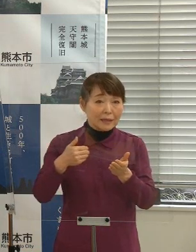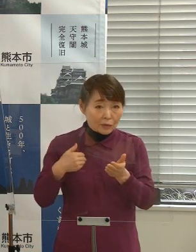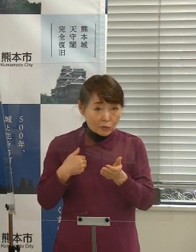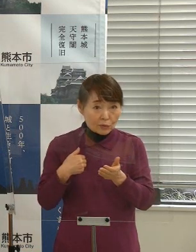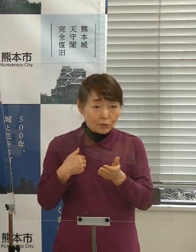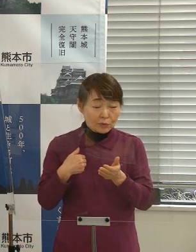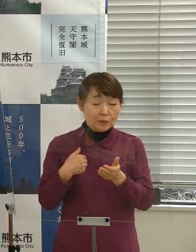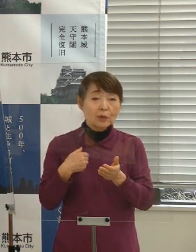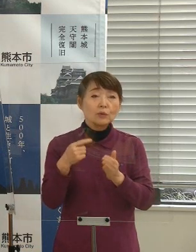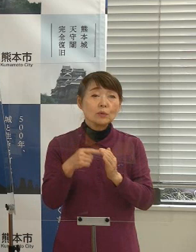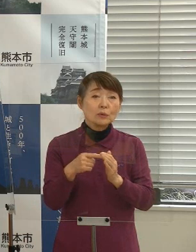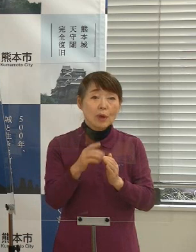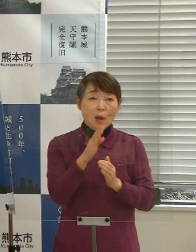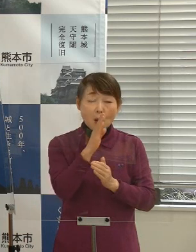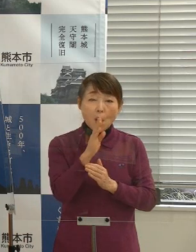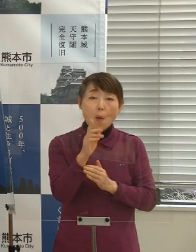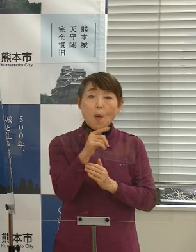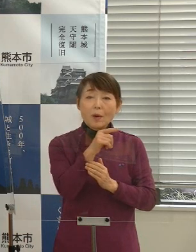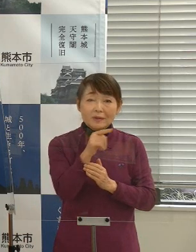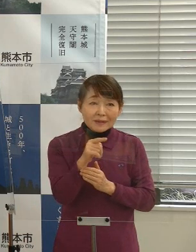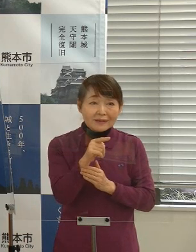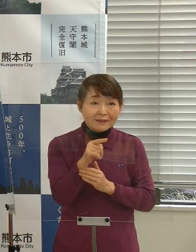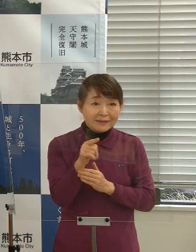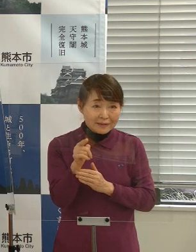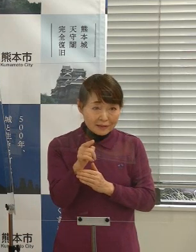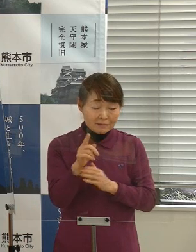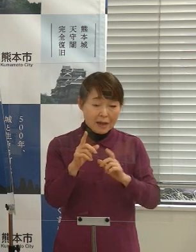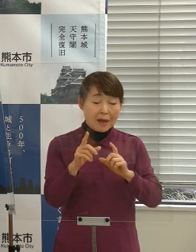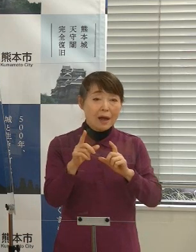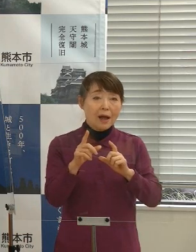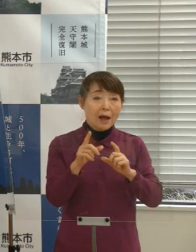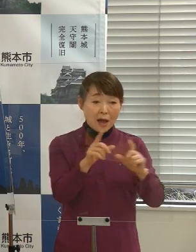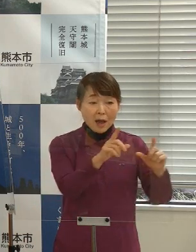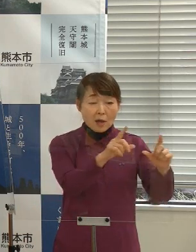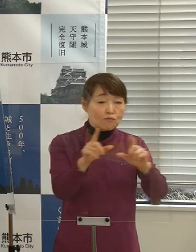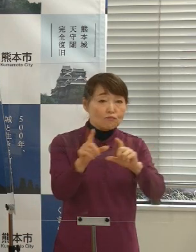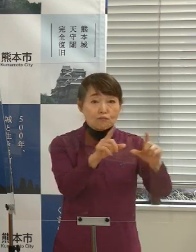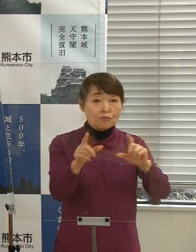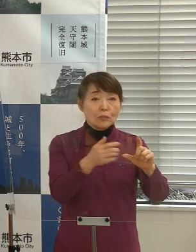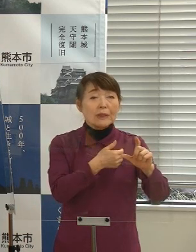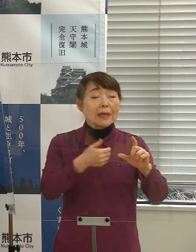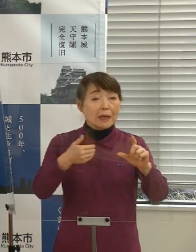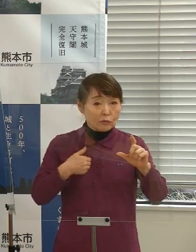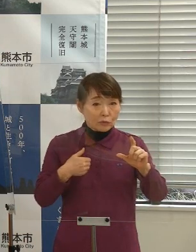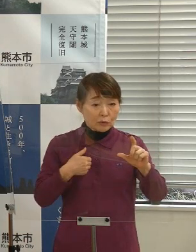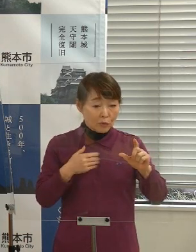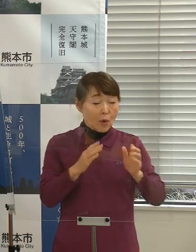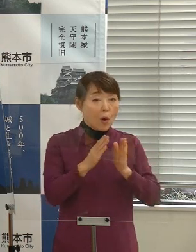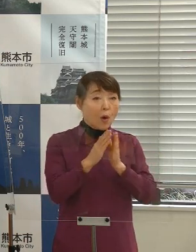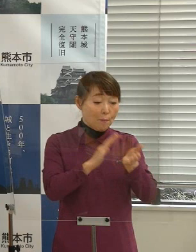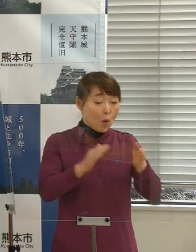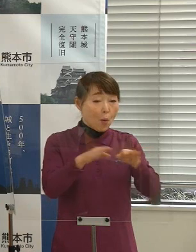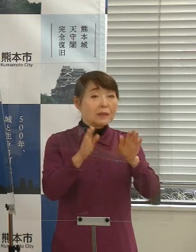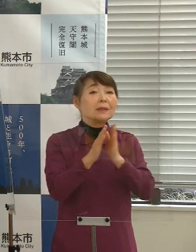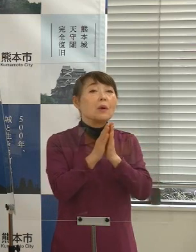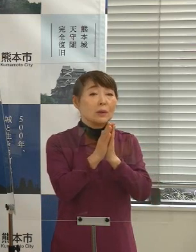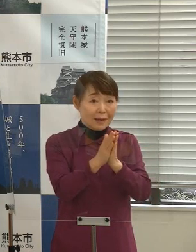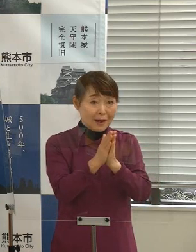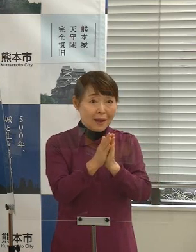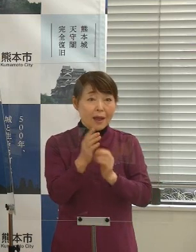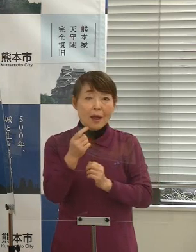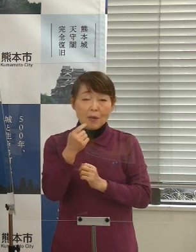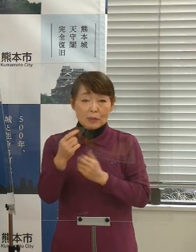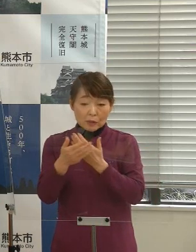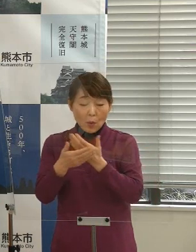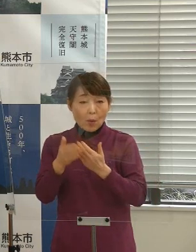するようにぜひ お願いしたいということで、 できればですね、我々の相談員あるいは保健師担